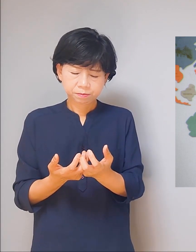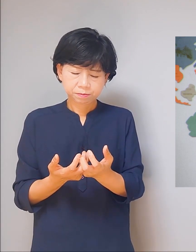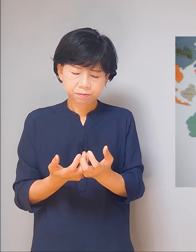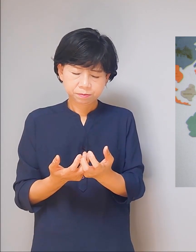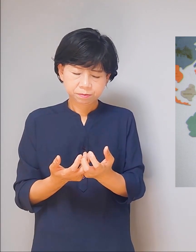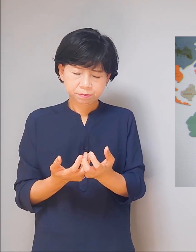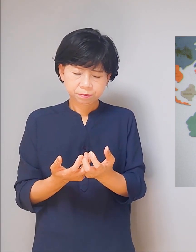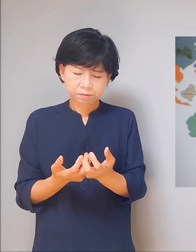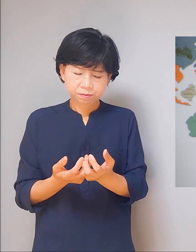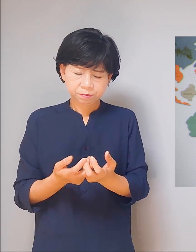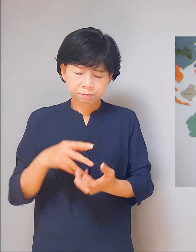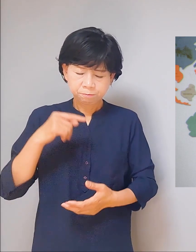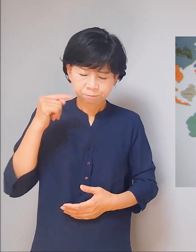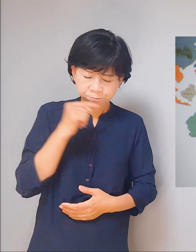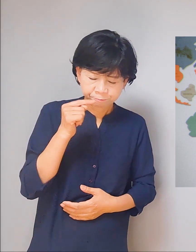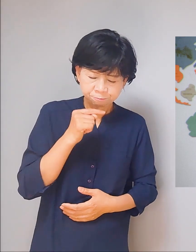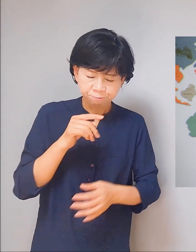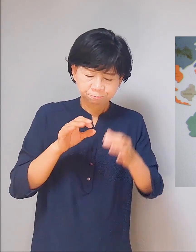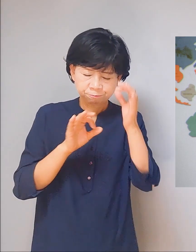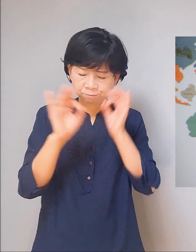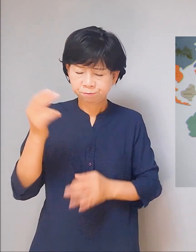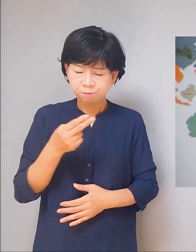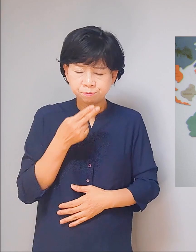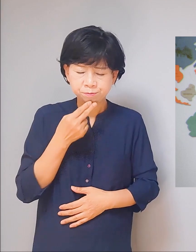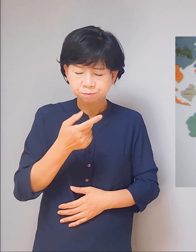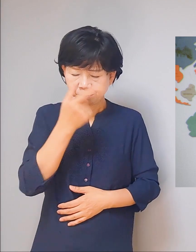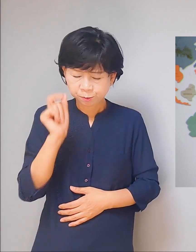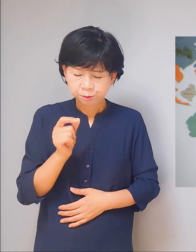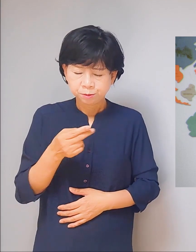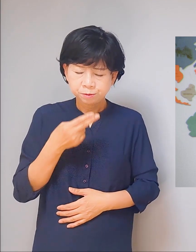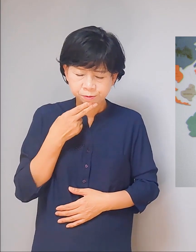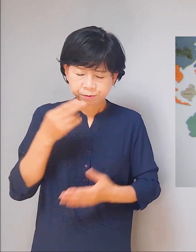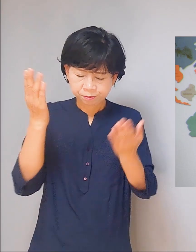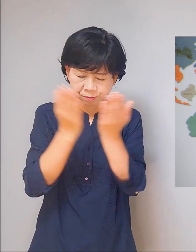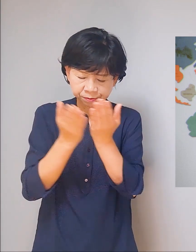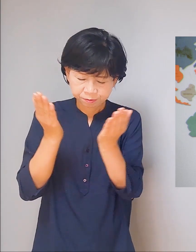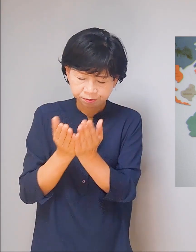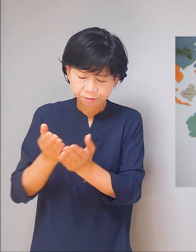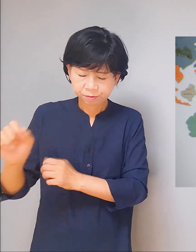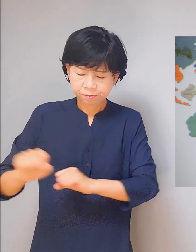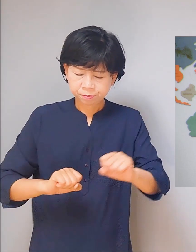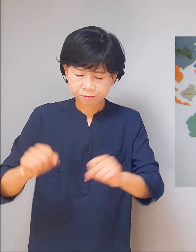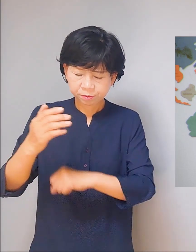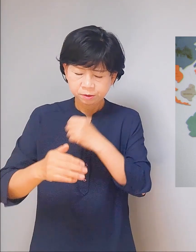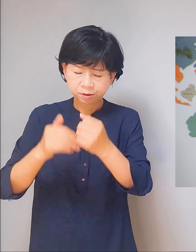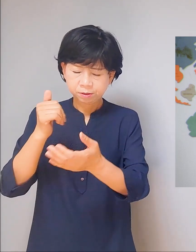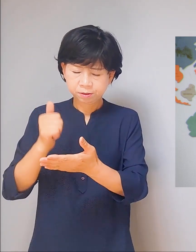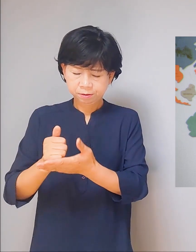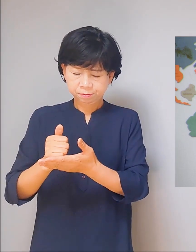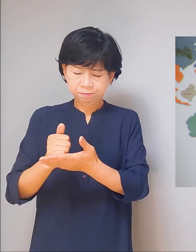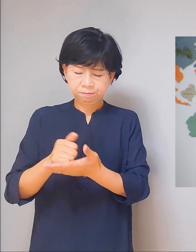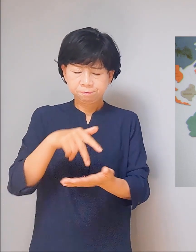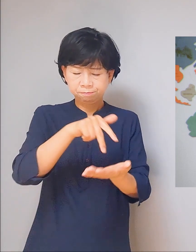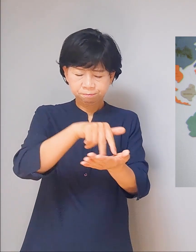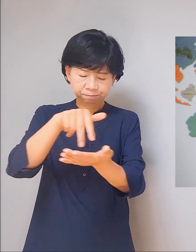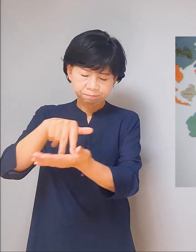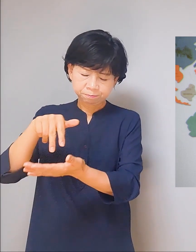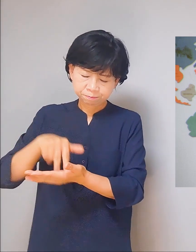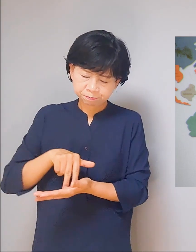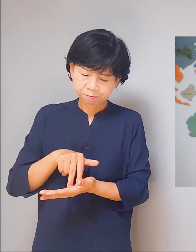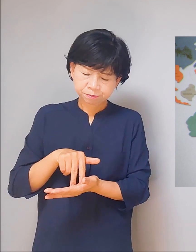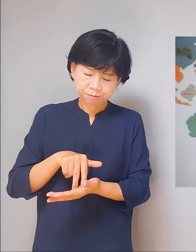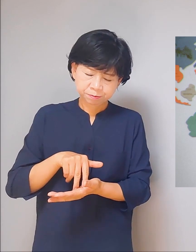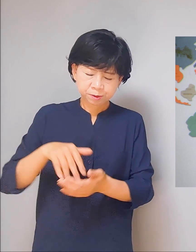한 채 오차도 없이 치밀하게 역사하시는 하나님이시기에 어떠한 형편과